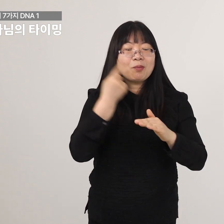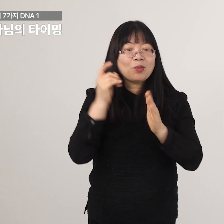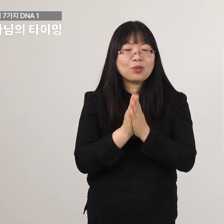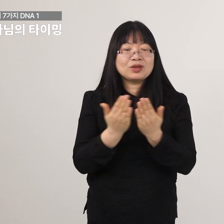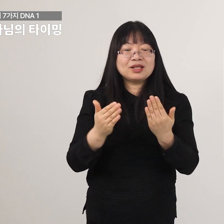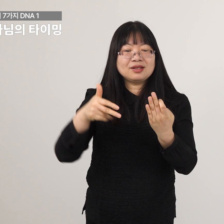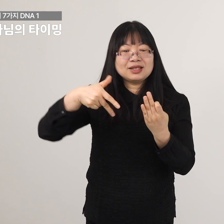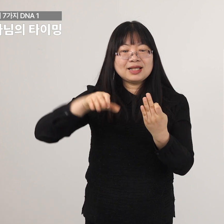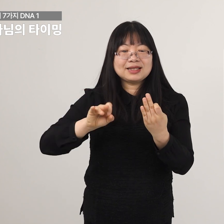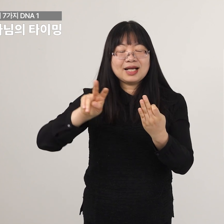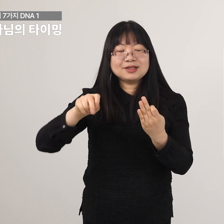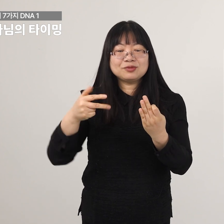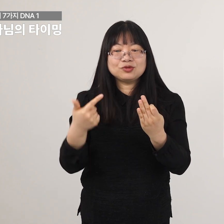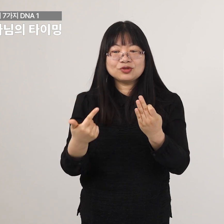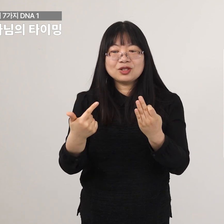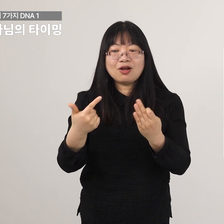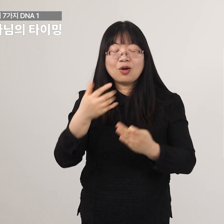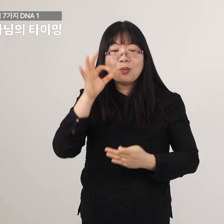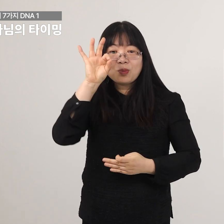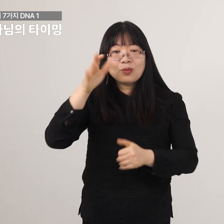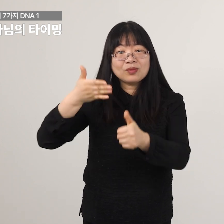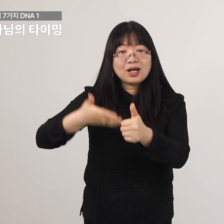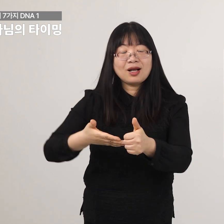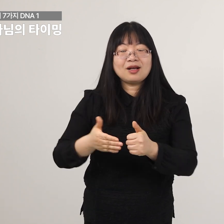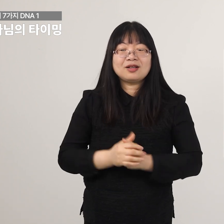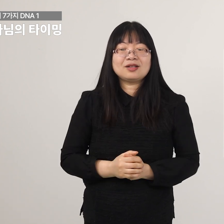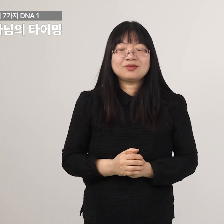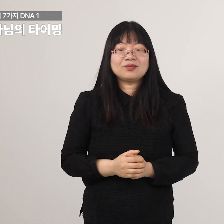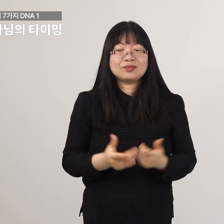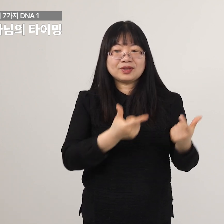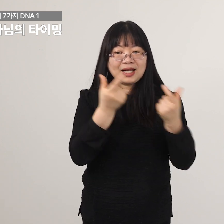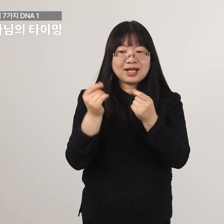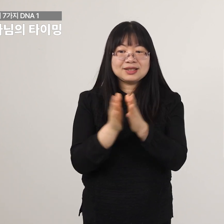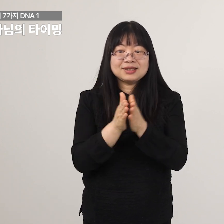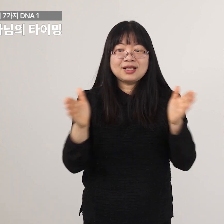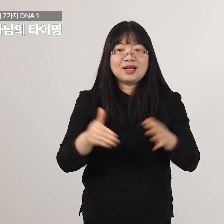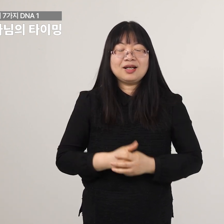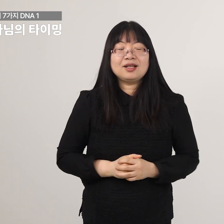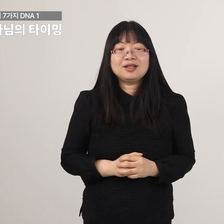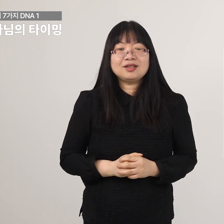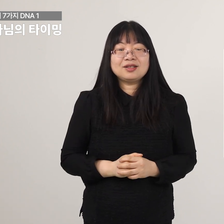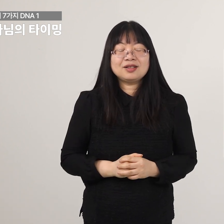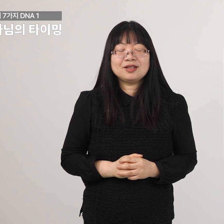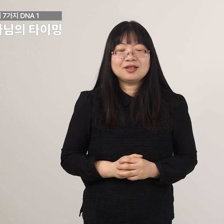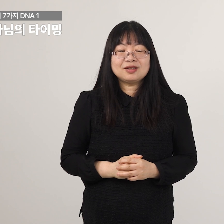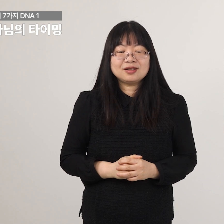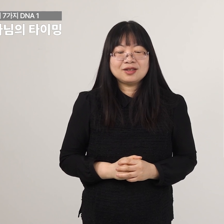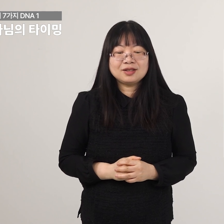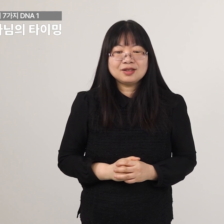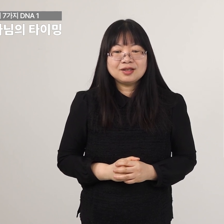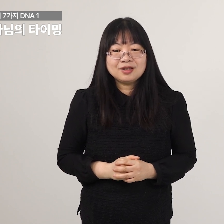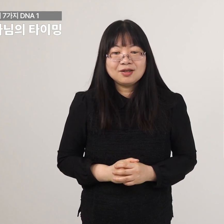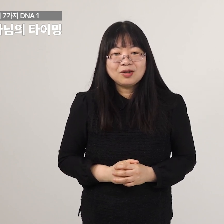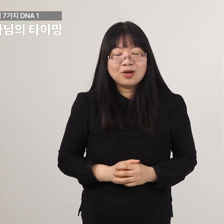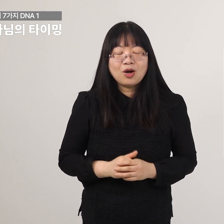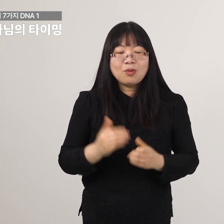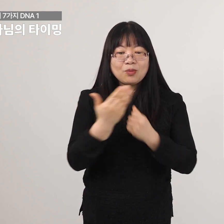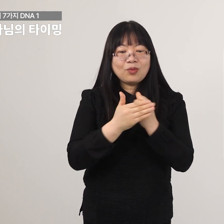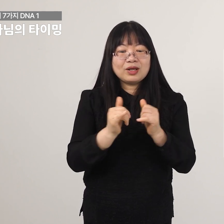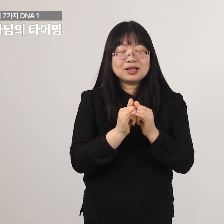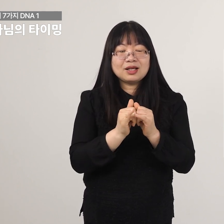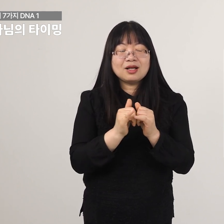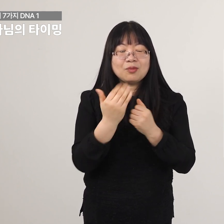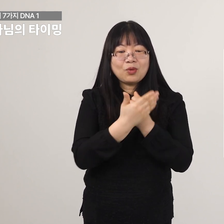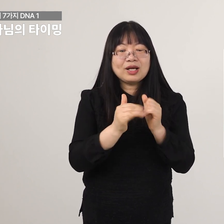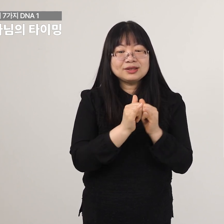14장 26절을 좀 볼까요? 띄워주세요. 다 같이 시작. 보혜사 곧 아버지께서 내